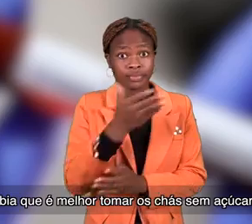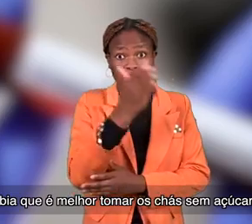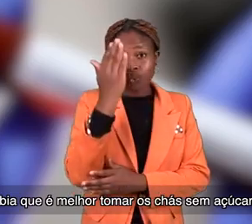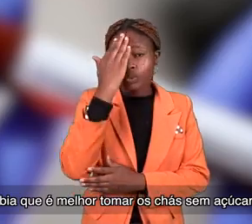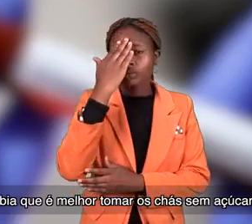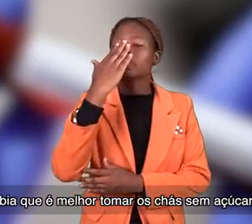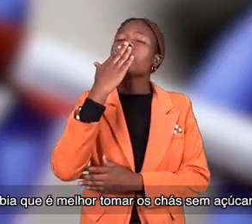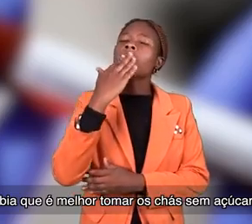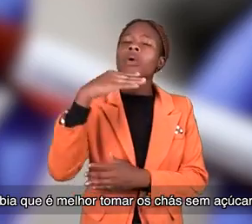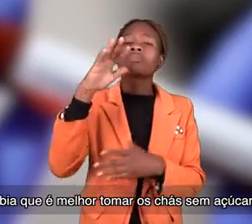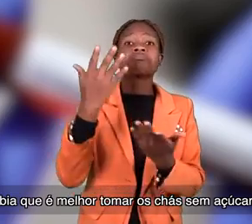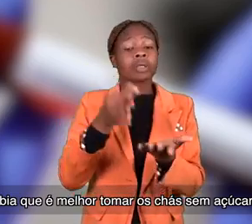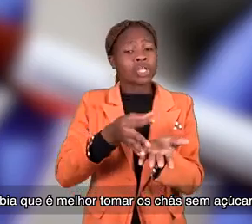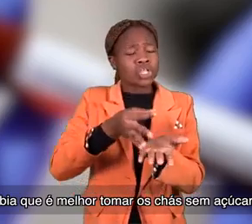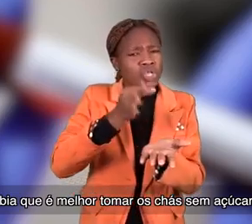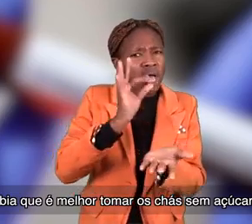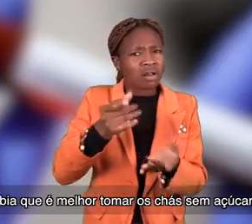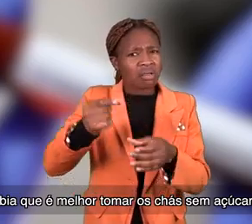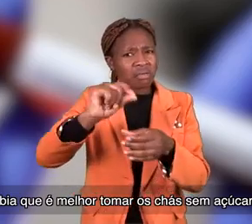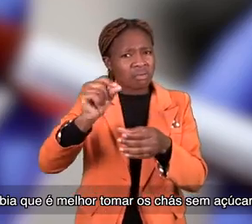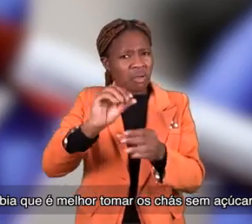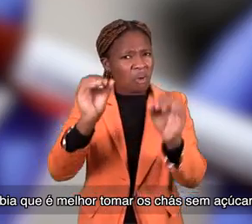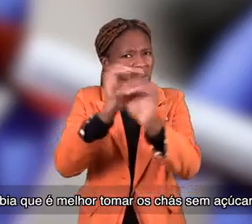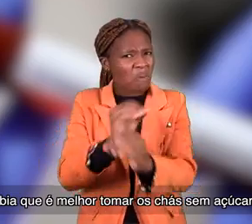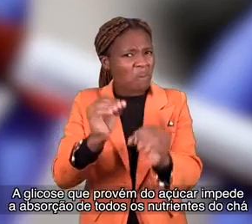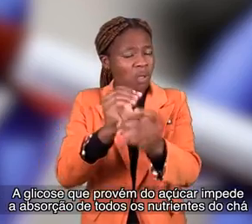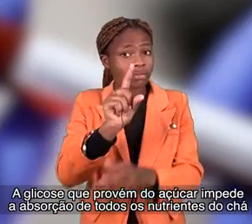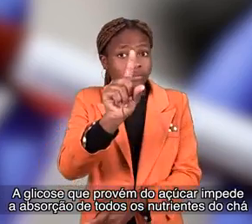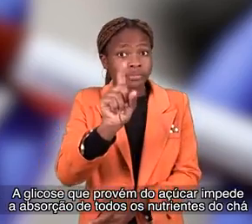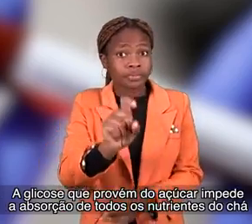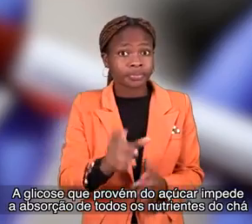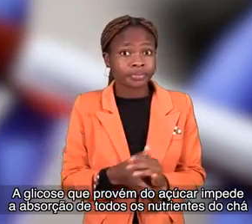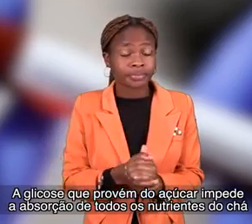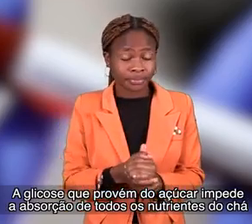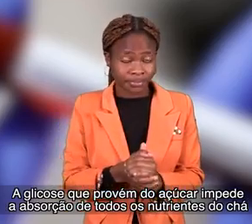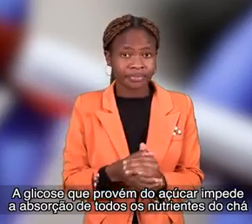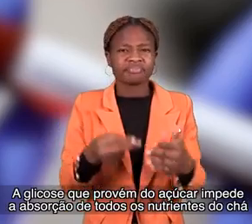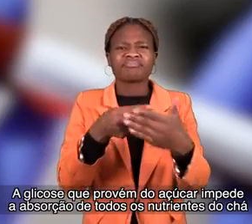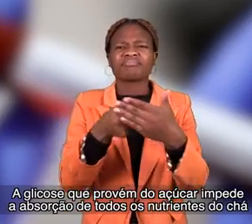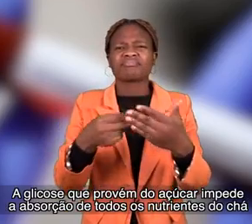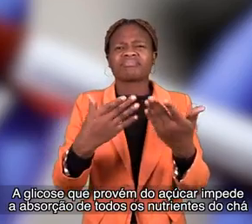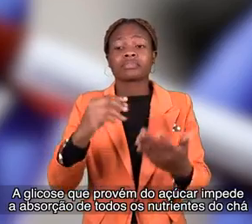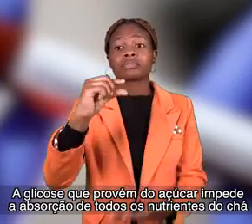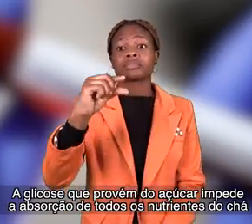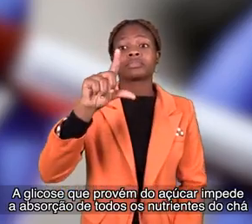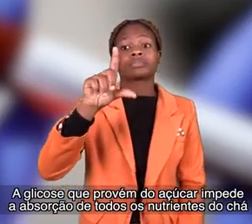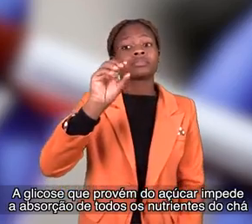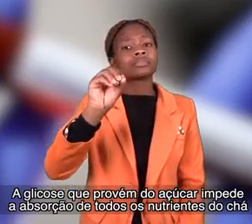Sabia que é melhor tomar os chás sem açúcar? A glicose que provém do açúcar impede a absorção